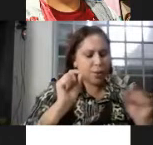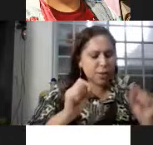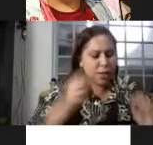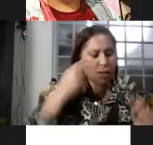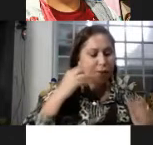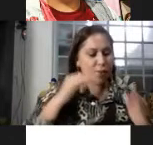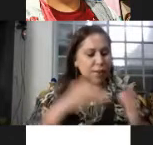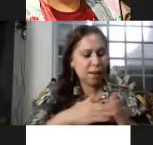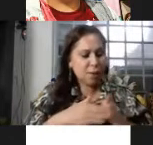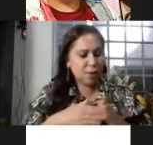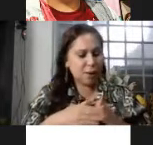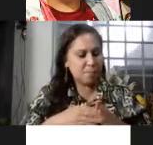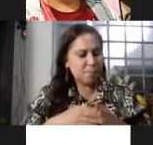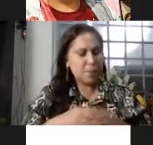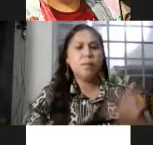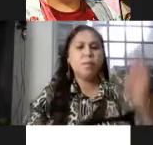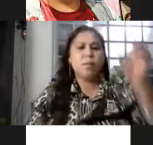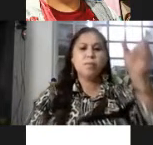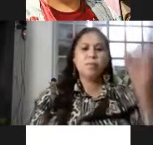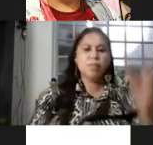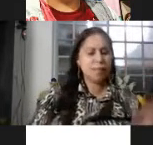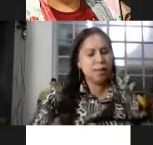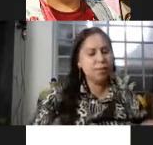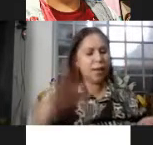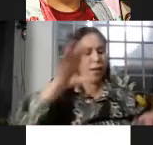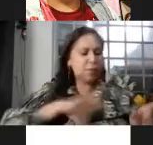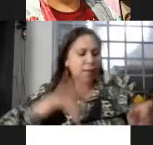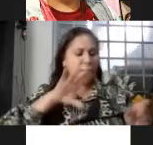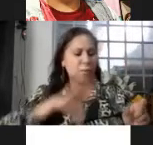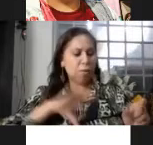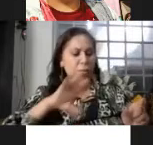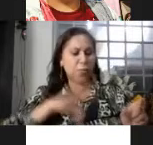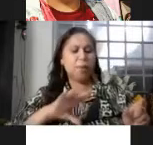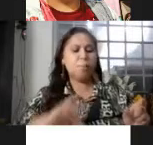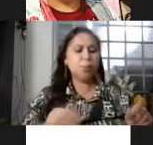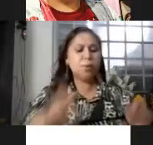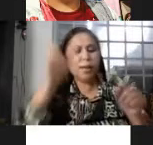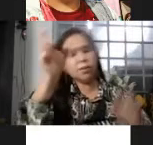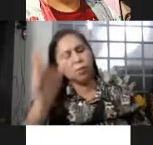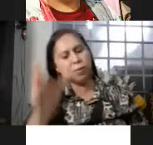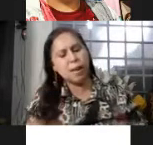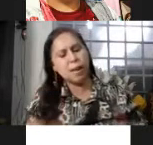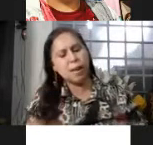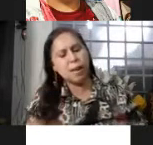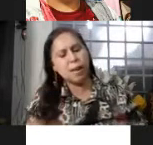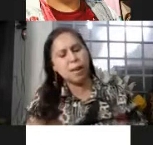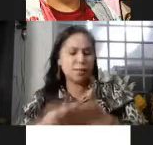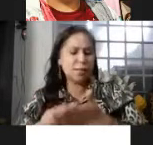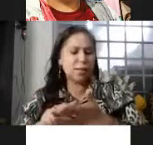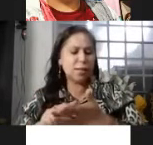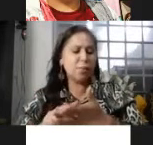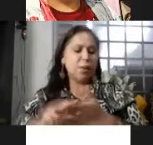coisas do que a gente viu até agora. Então, mais uma vez, né, de um lado está como é em português, do outro lado